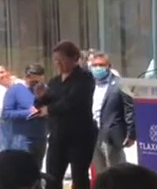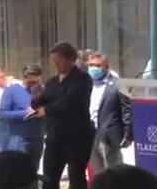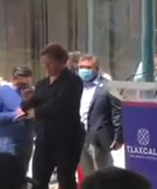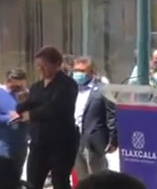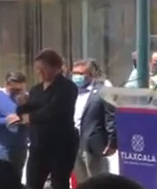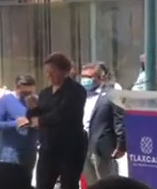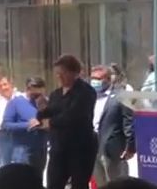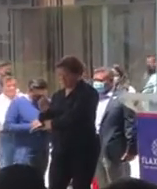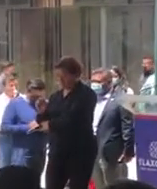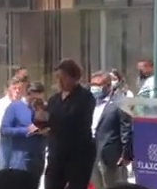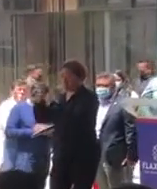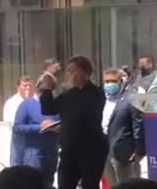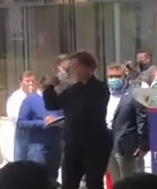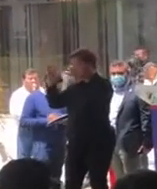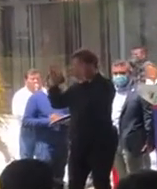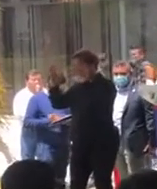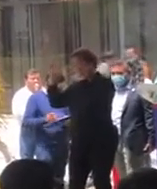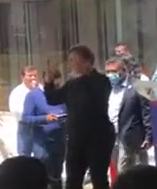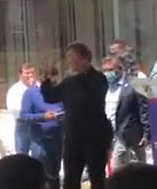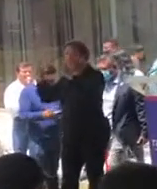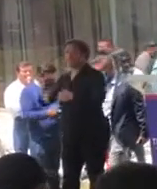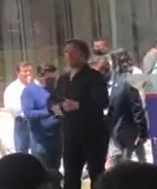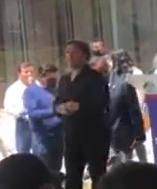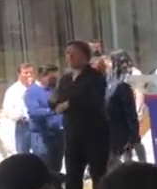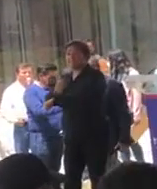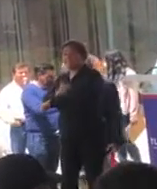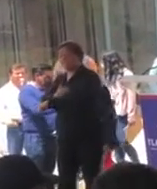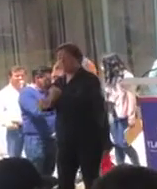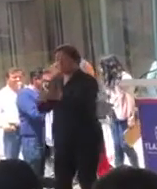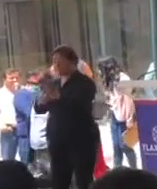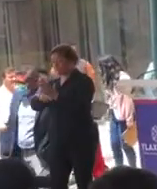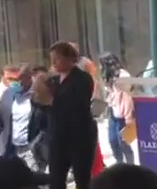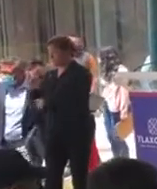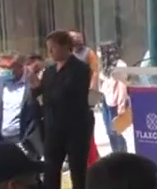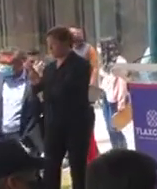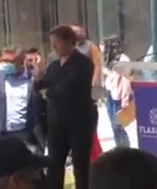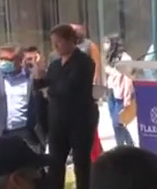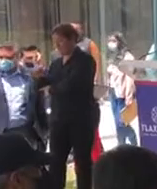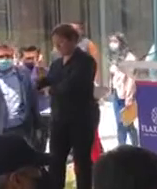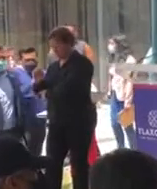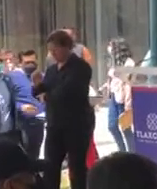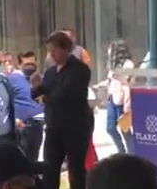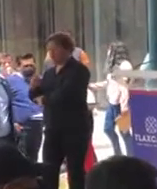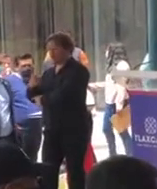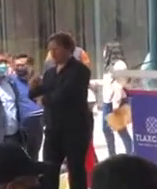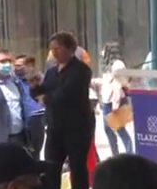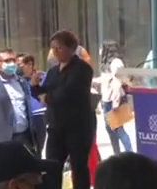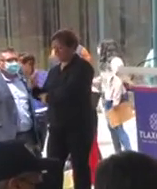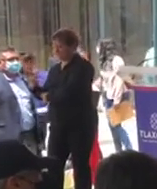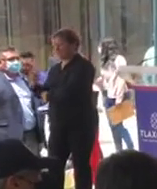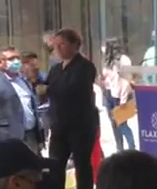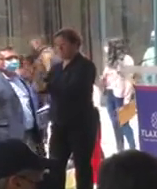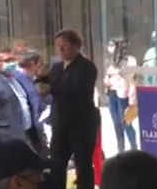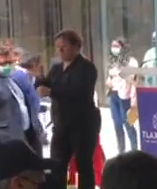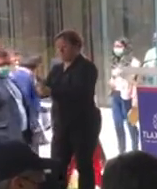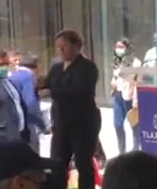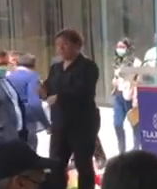o no y acompañó al ingeniero sergio gonzález hernández secretario de gobierno